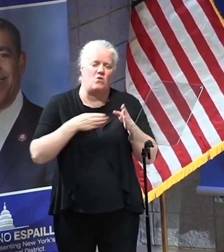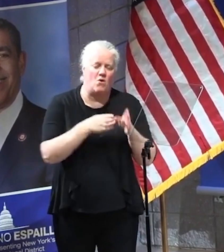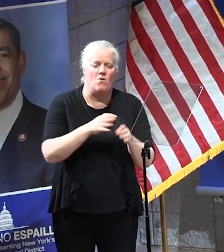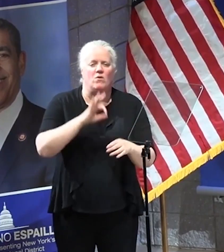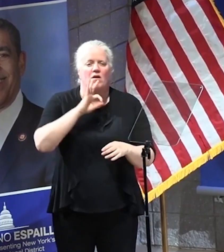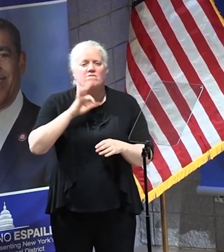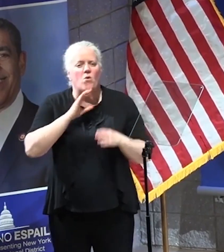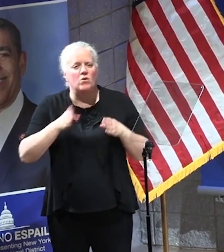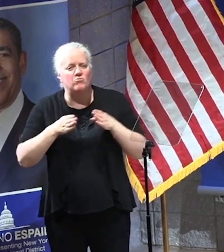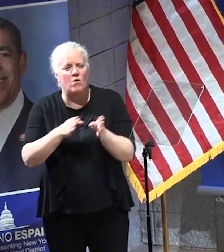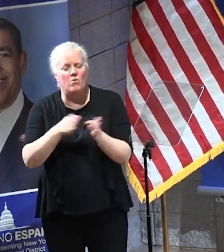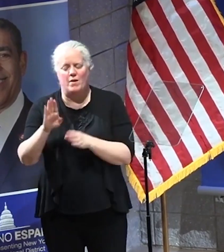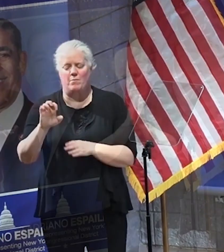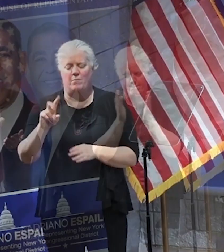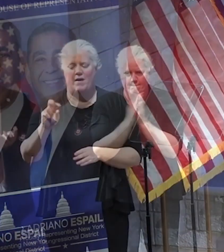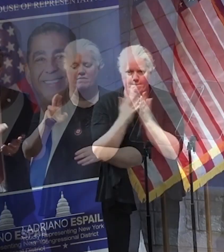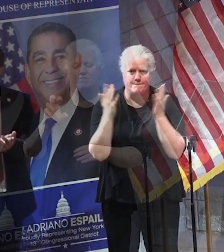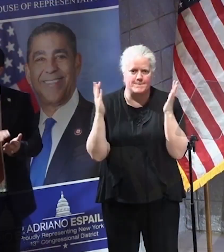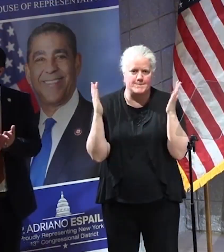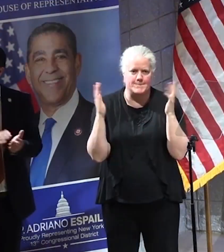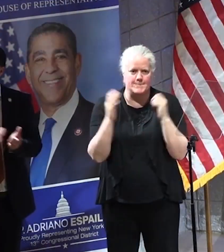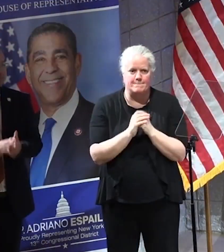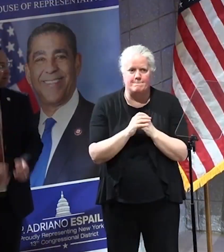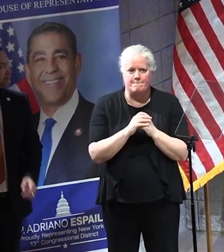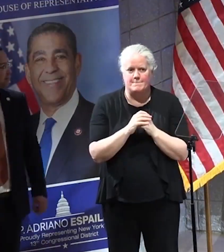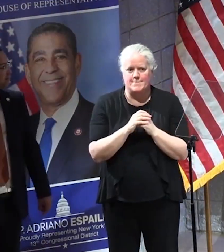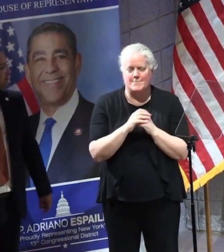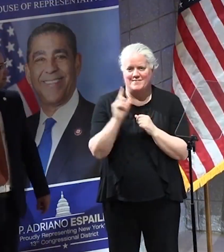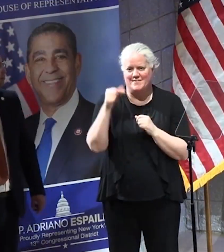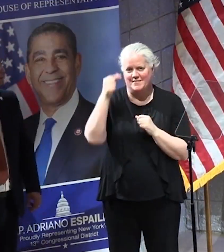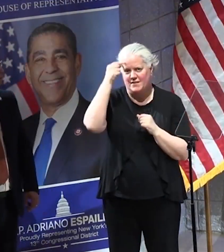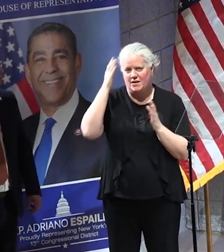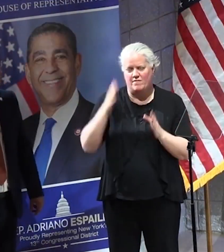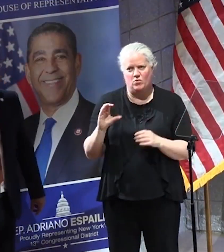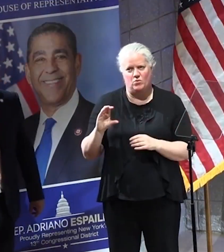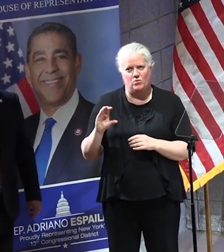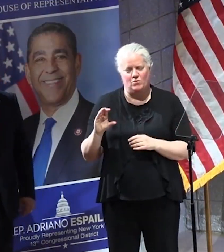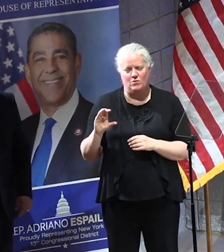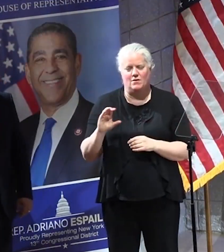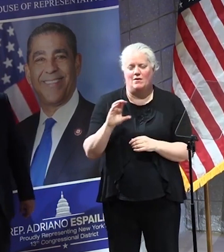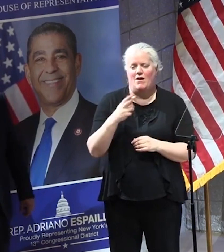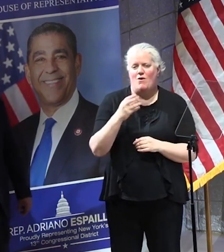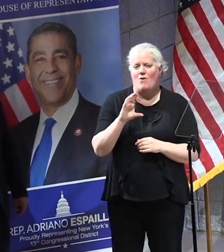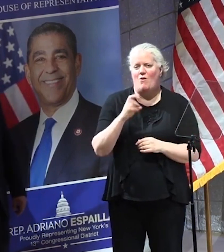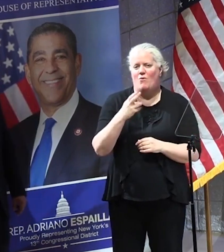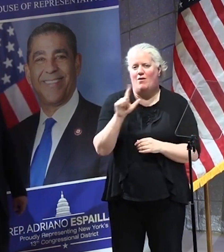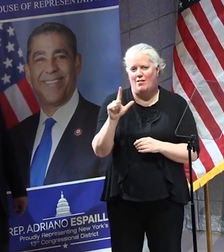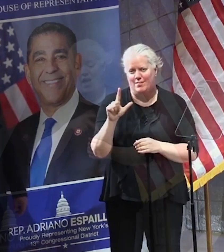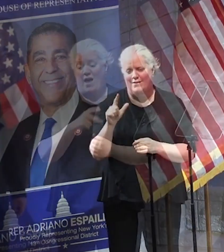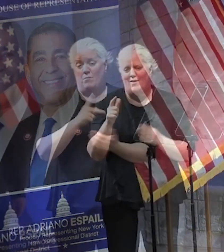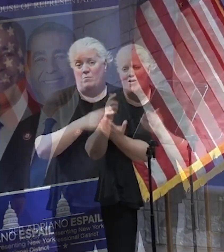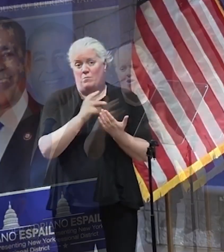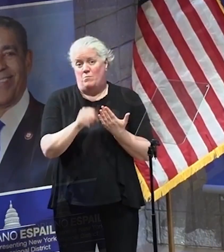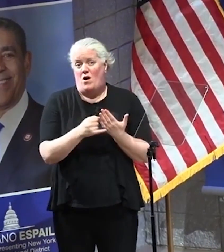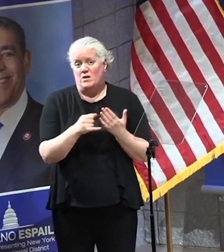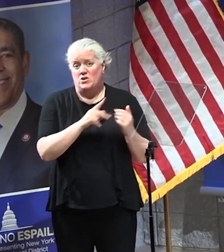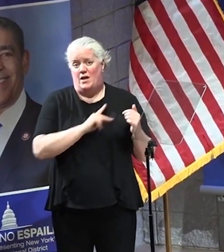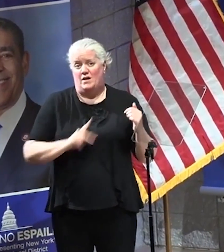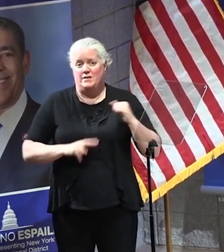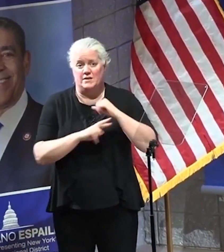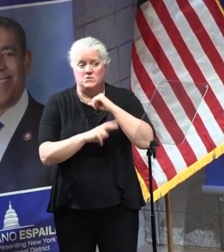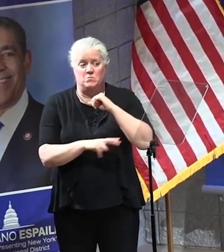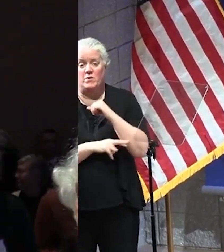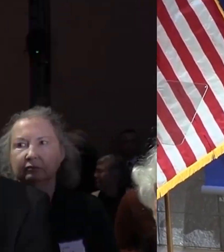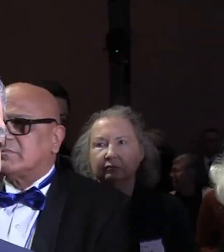Alternativas de Transporte, Ley de la Iniciativa de Seguridad de la Cuenta del Caribe, Ley de la Rendición de Cuentas de ICE y el porte de